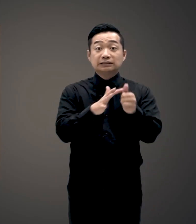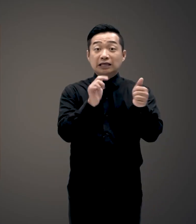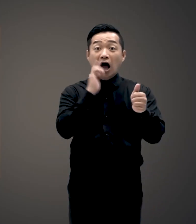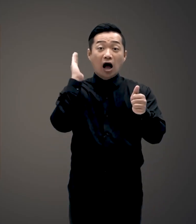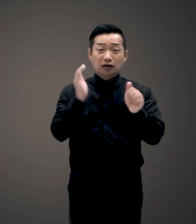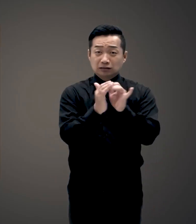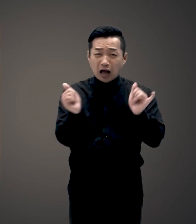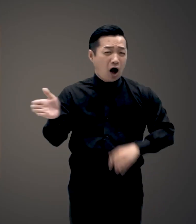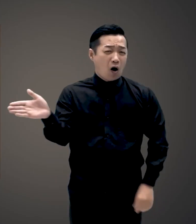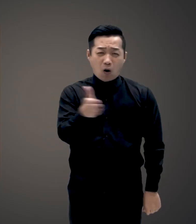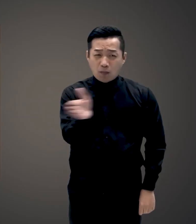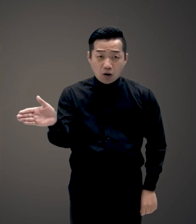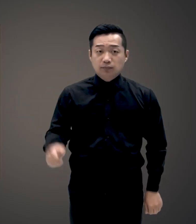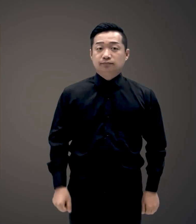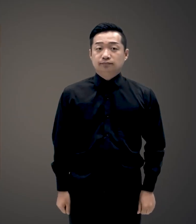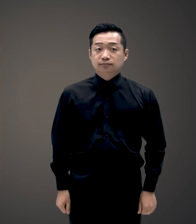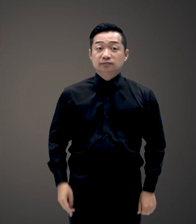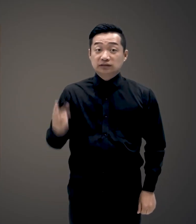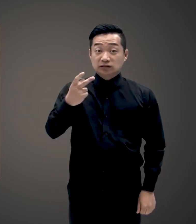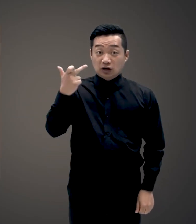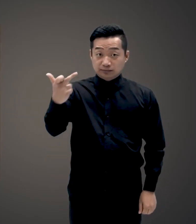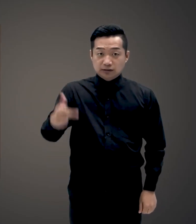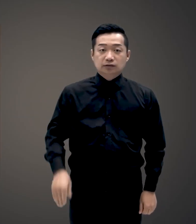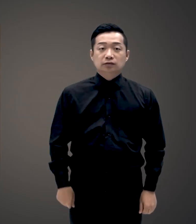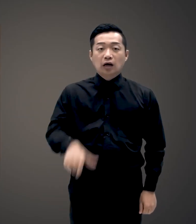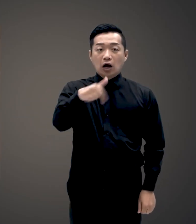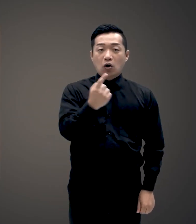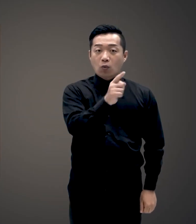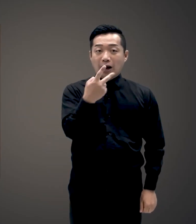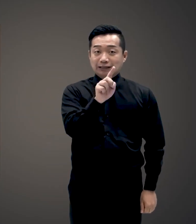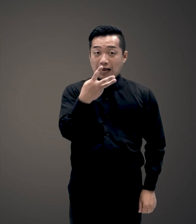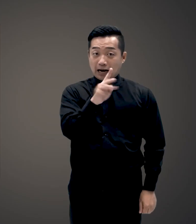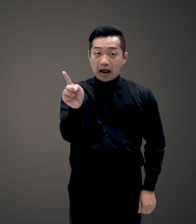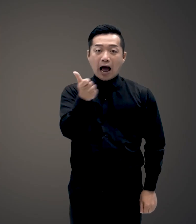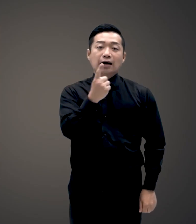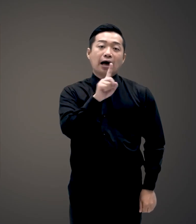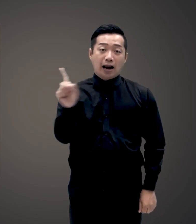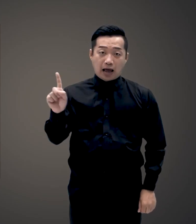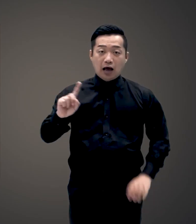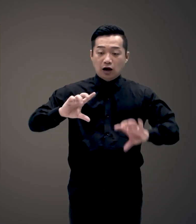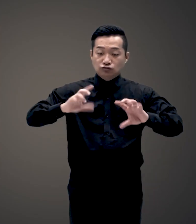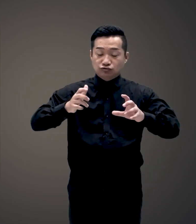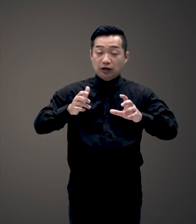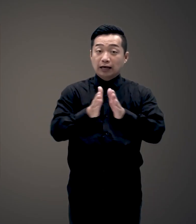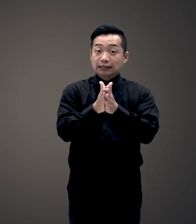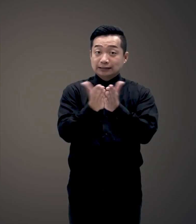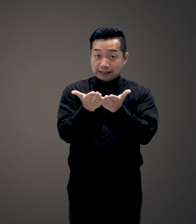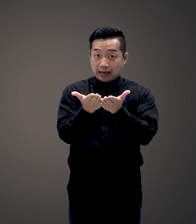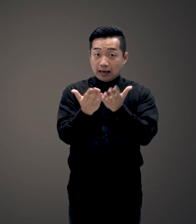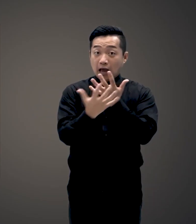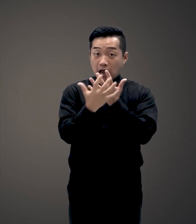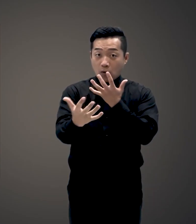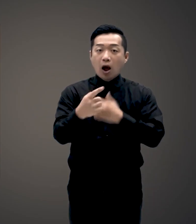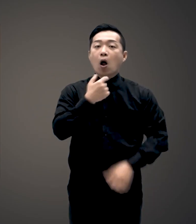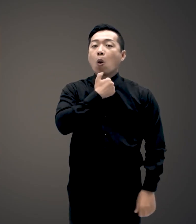이 사람처럼 말한 이는 아무도 없었다. 2017년 과달라하라 국제도서전 로망스 어군 문학상